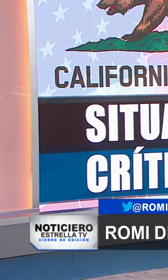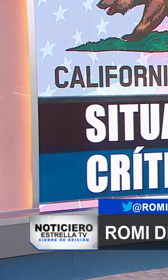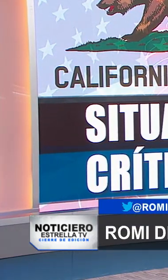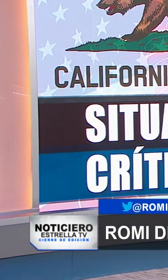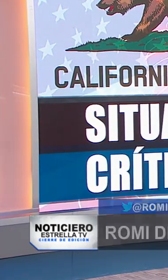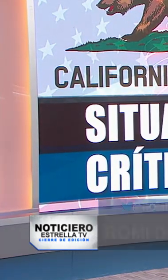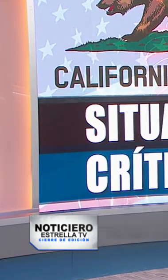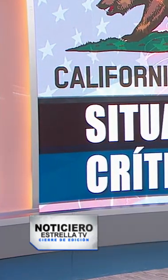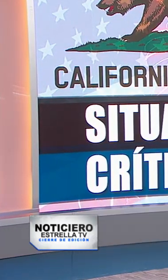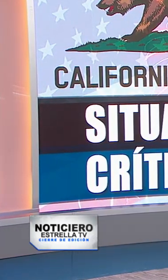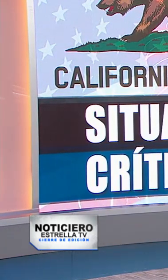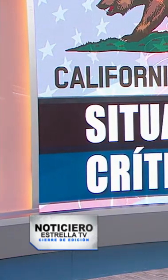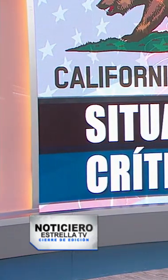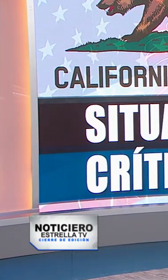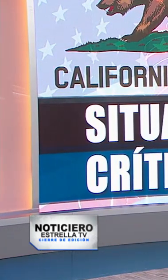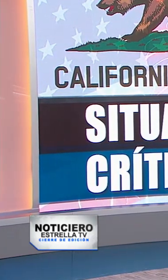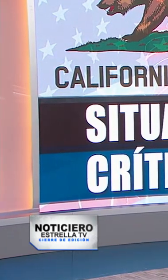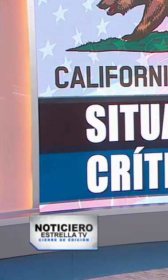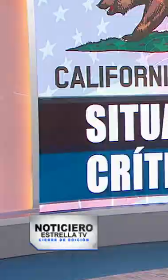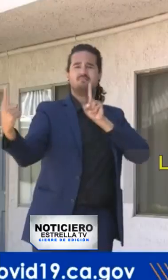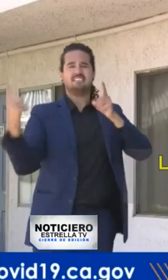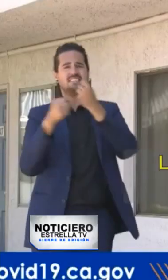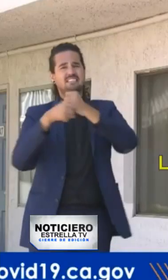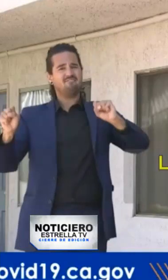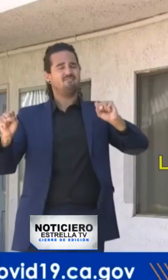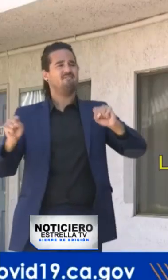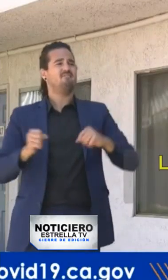completo el sistema de salud